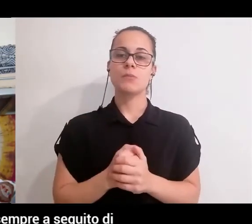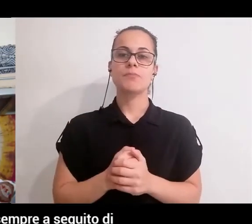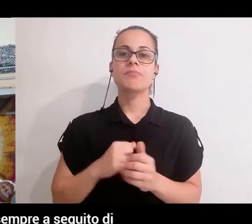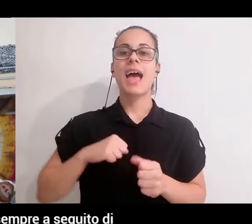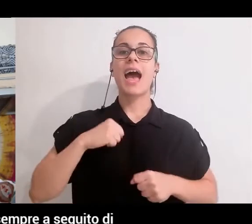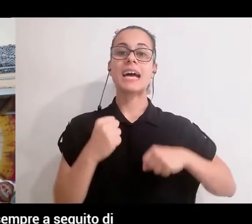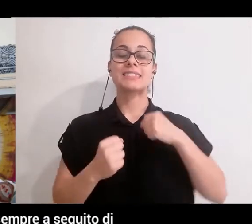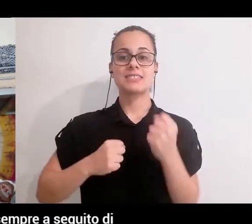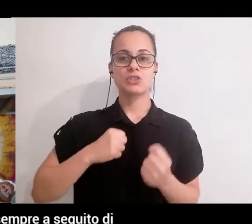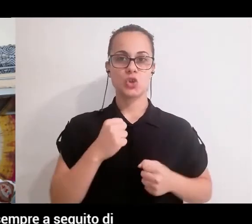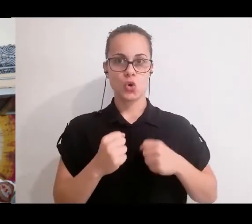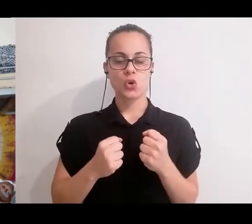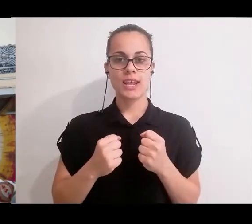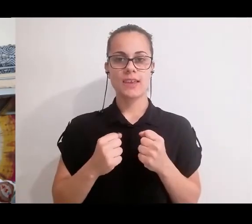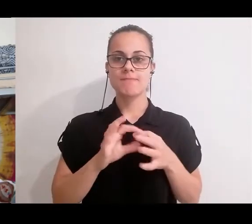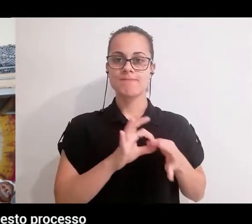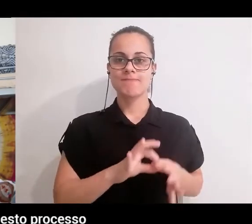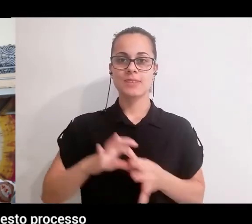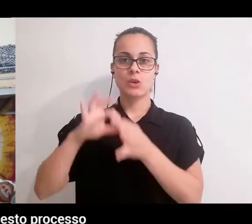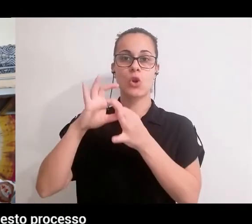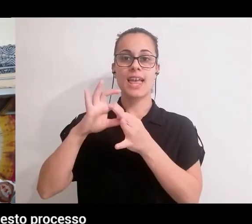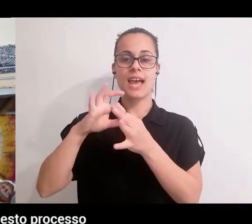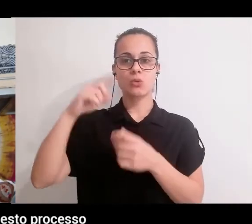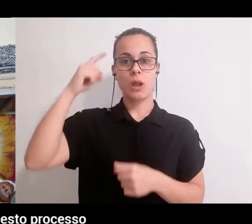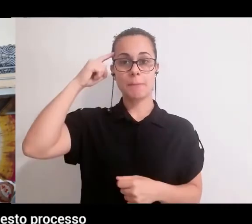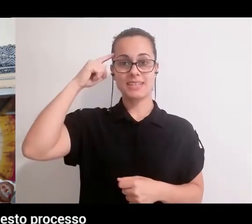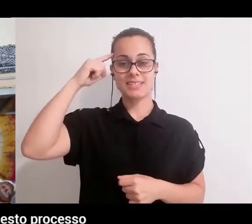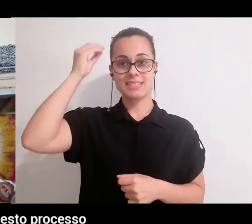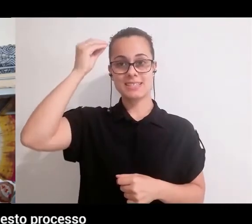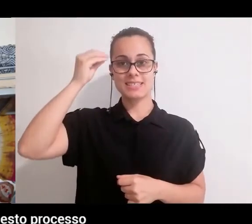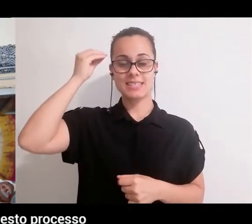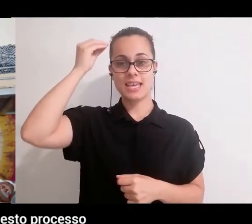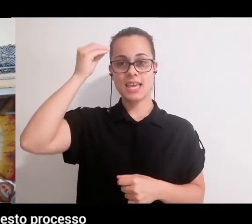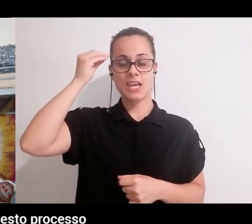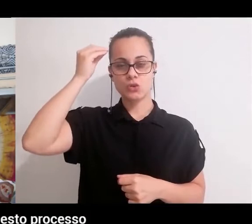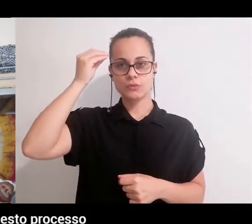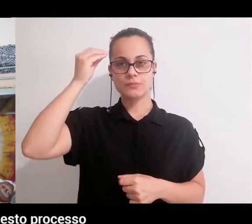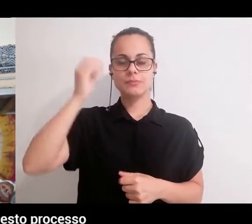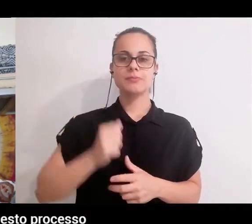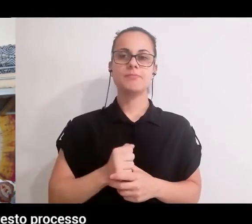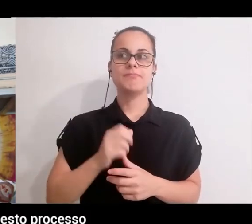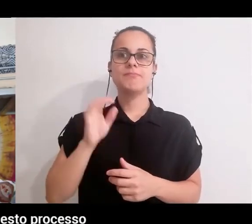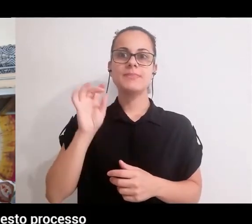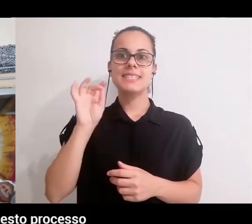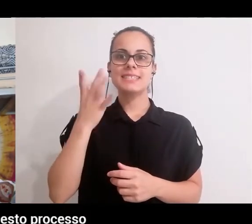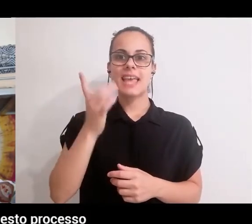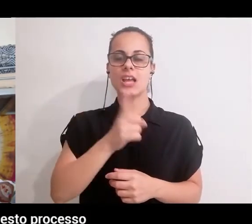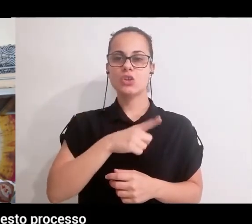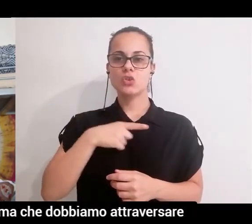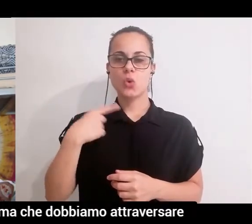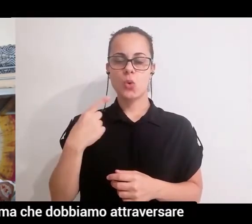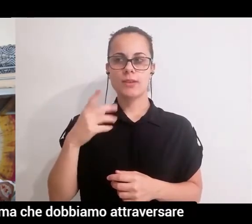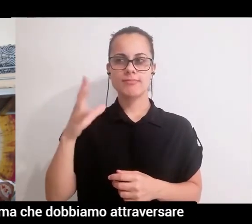'azione nasce sempre a seguito di un pensiero. Quindi se noi guardiamo attentamente questo